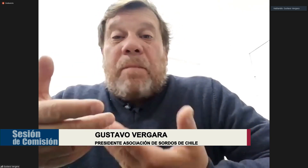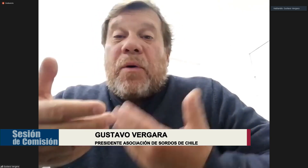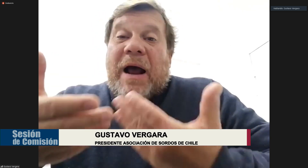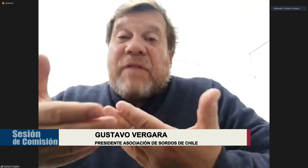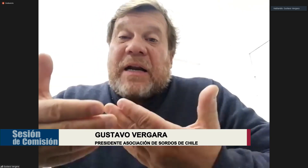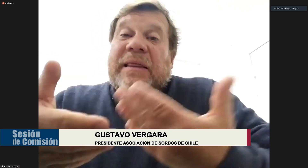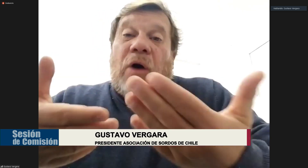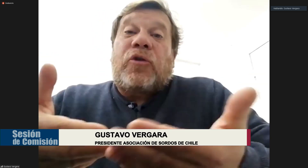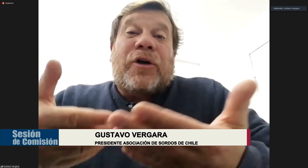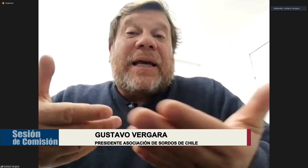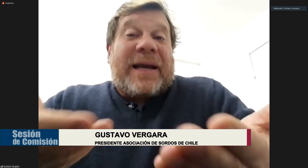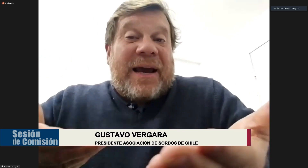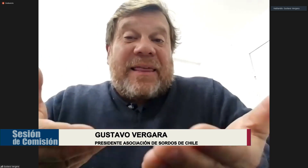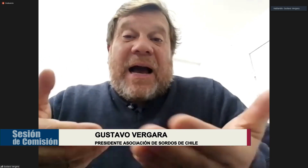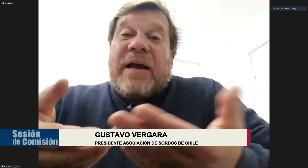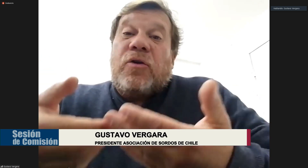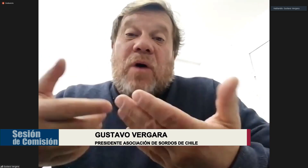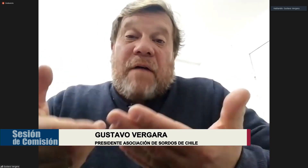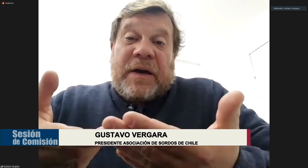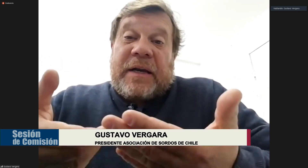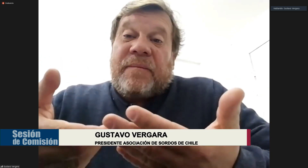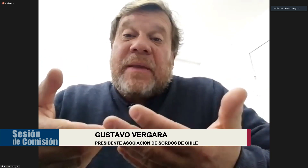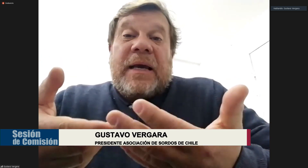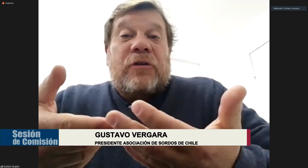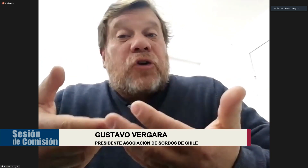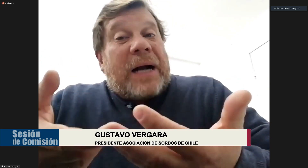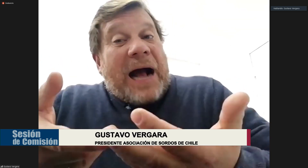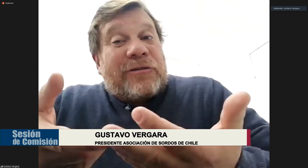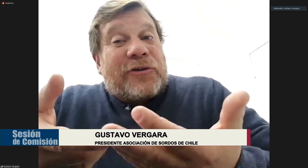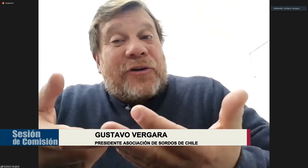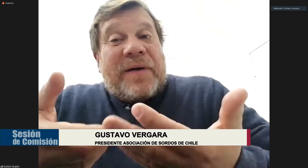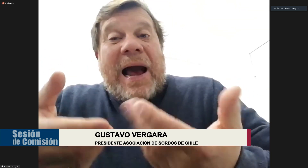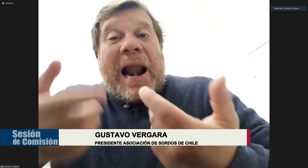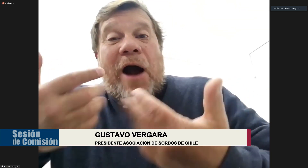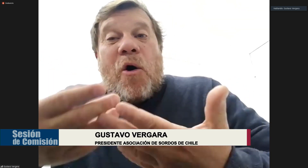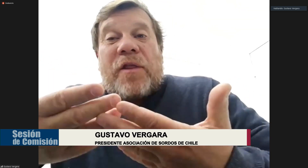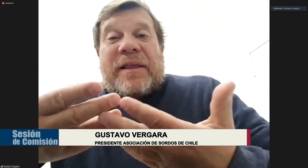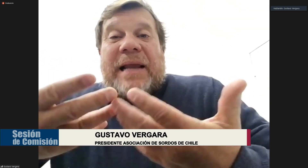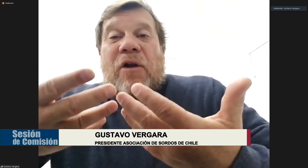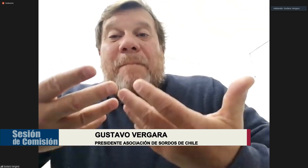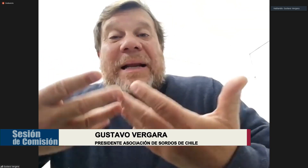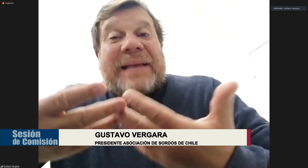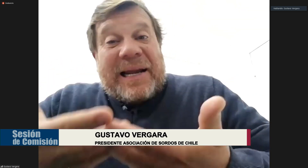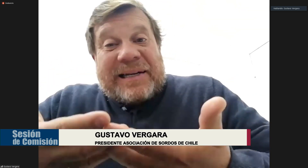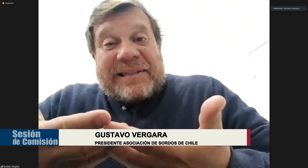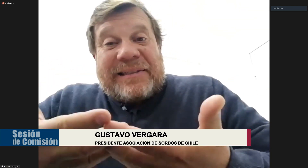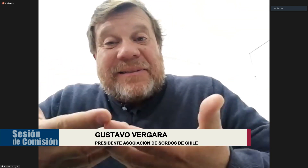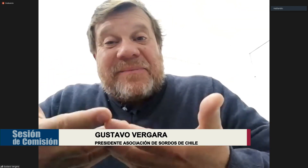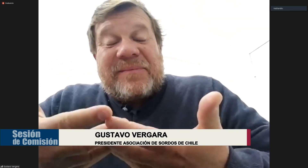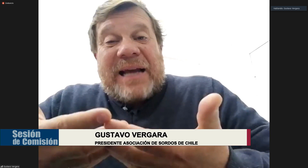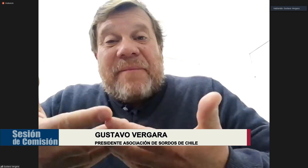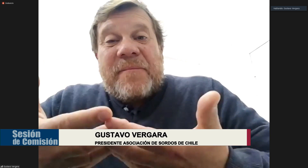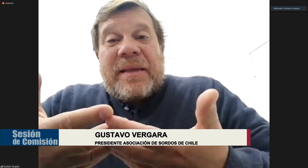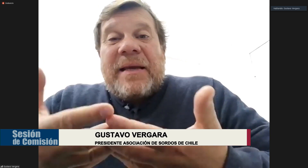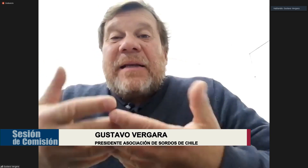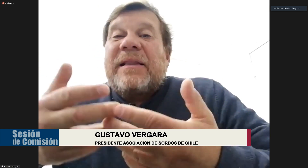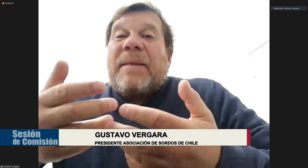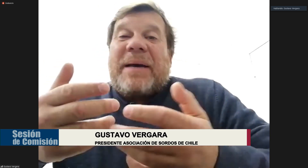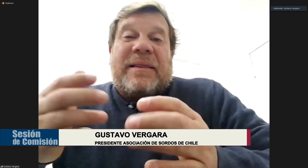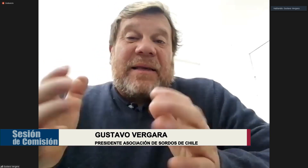haber estado en toque de queda y no haber hecho caso a la orden de los militares, ya,